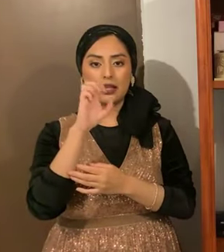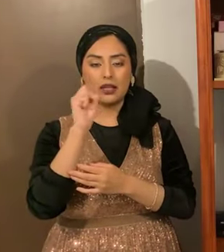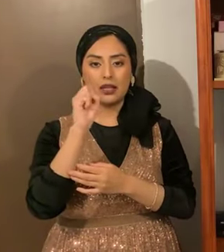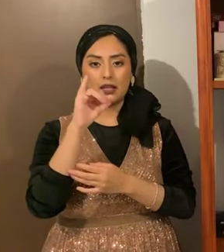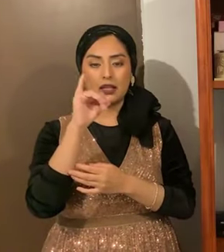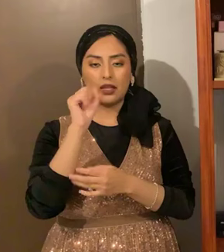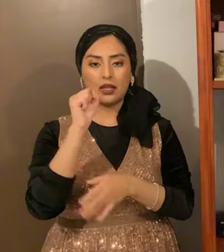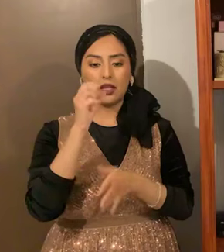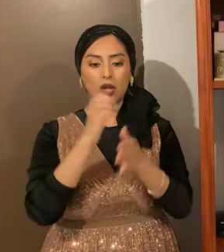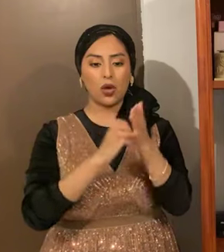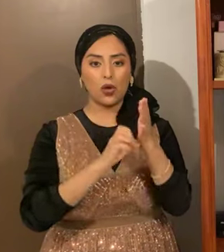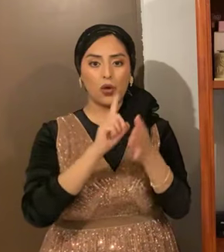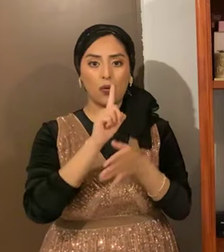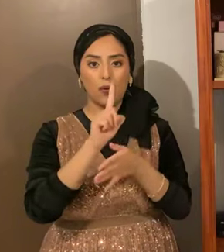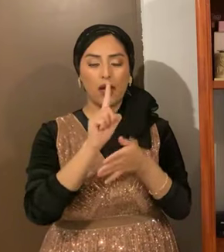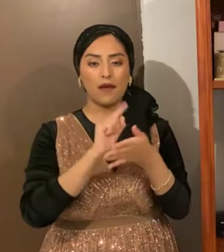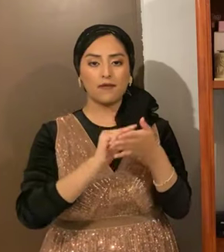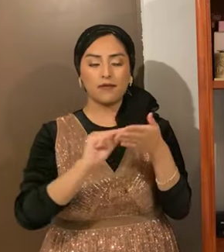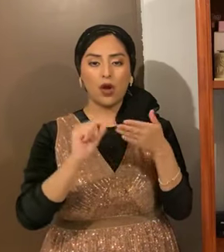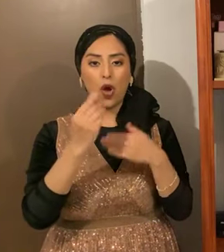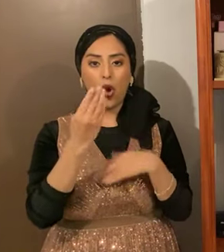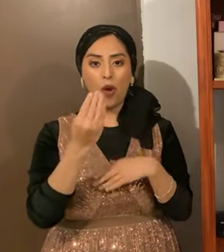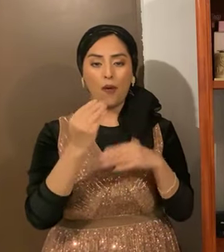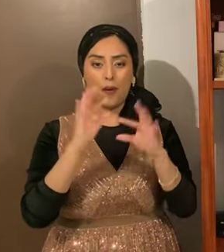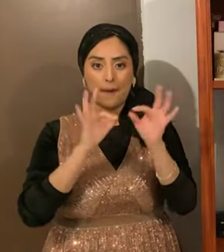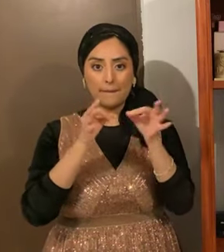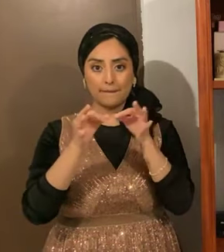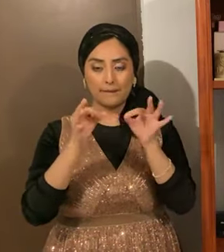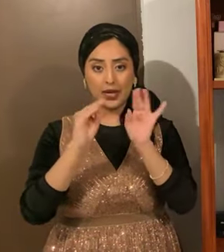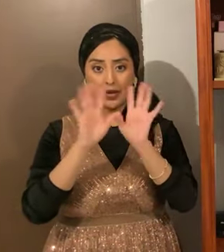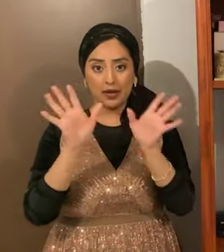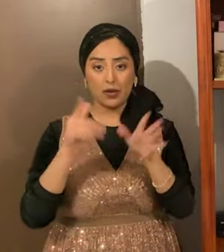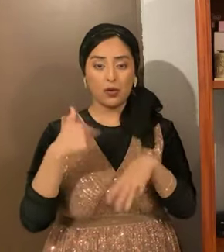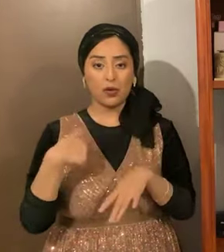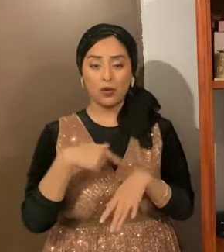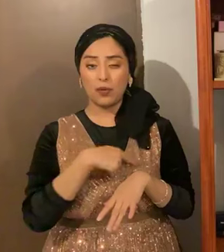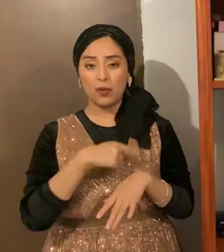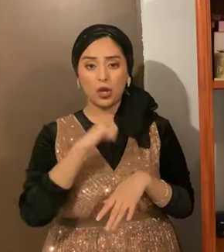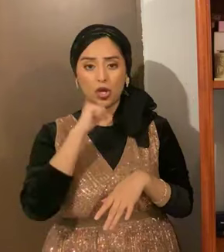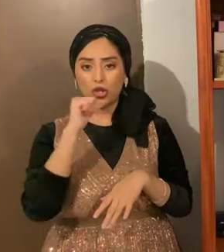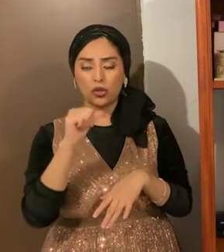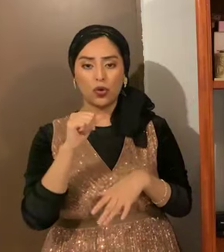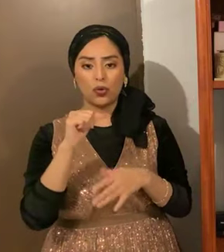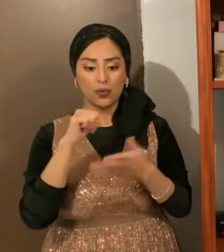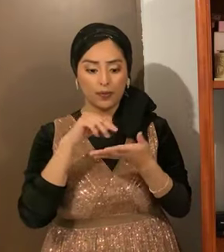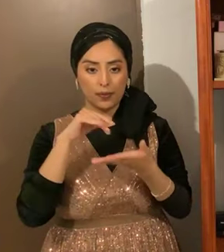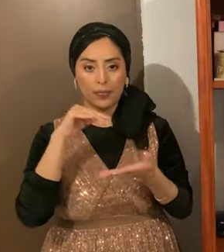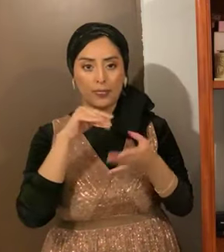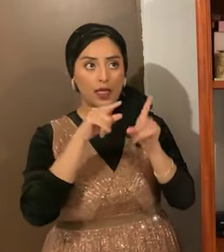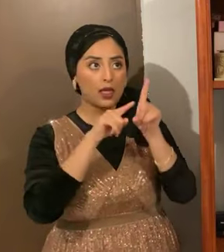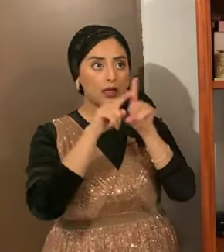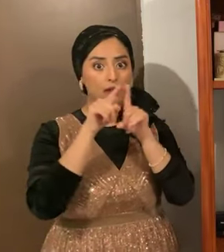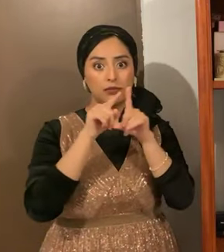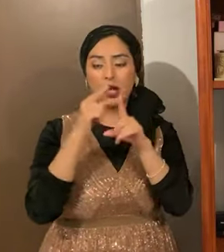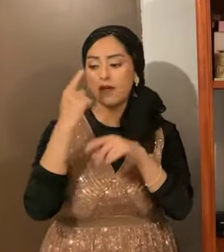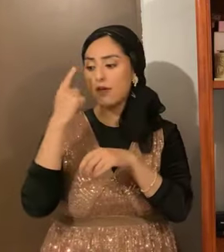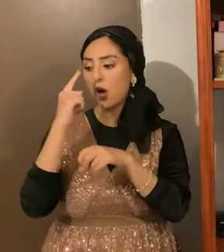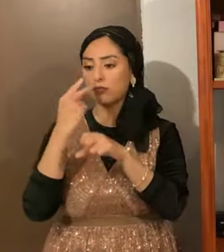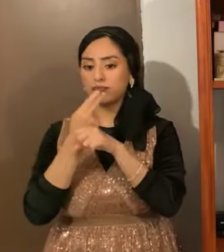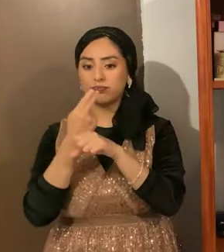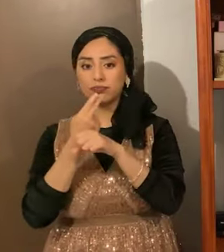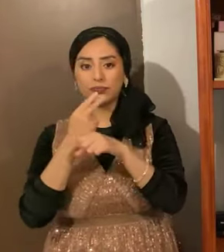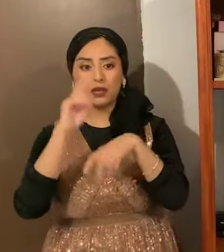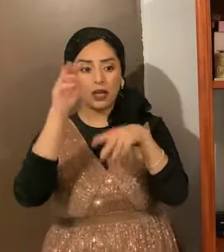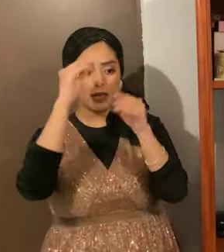1:14. Y esto es para aclarar que no es astrología. La astrología la utilizan los brujos,